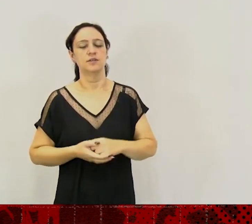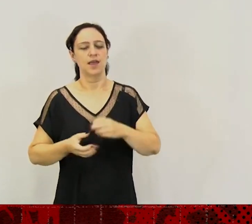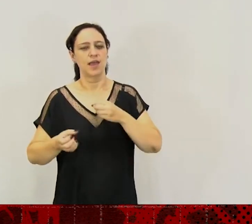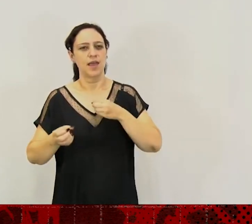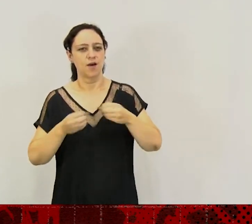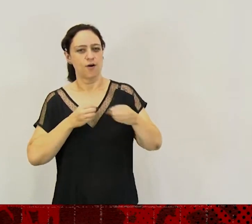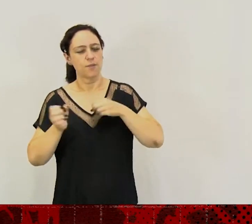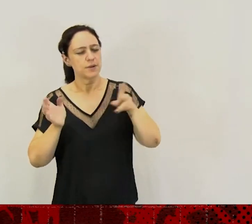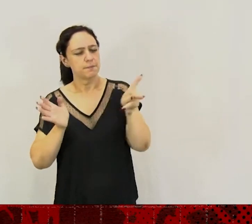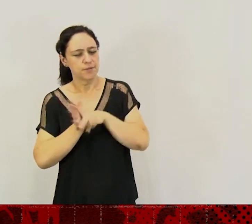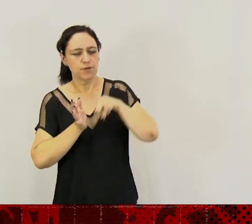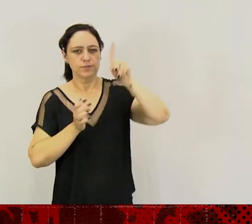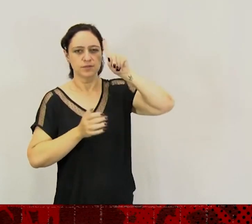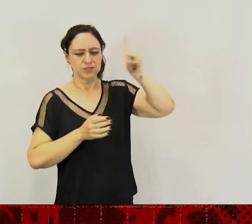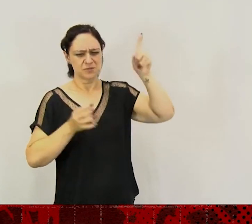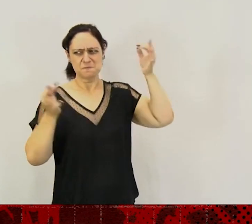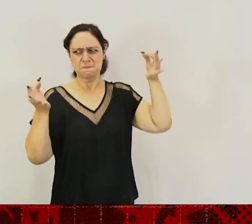obra-prima.